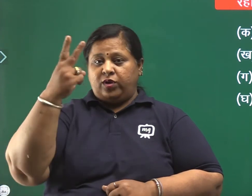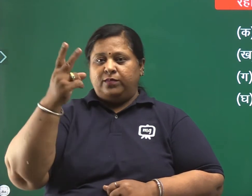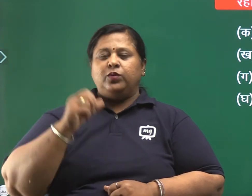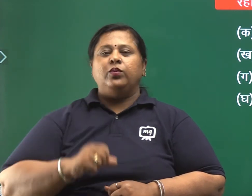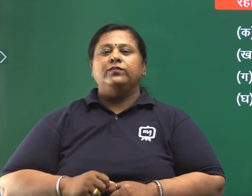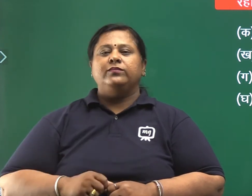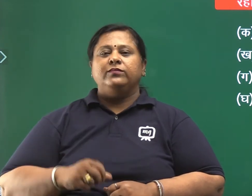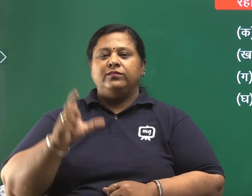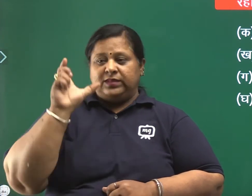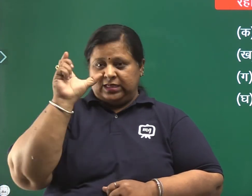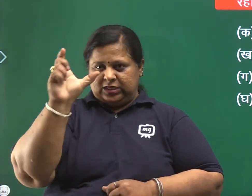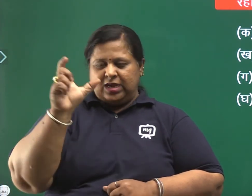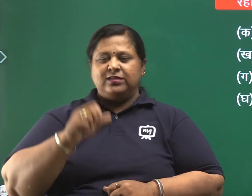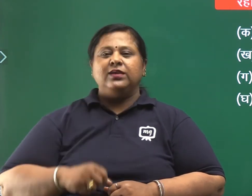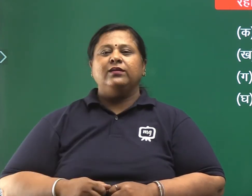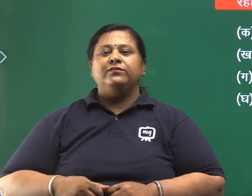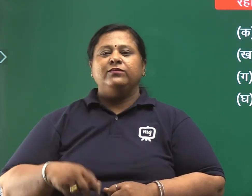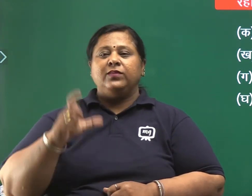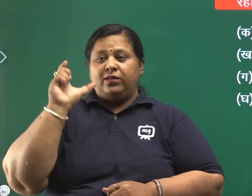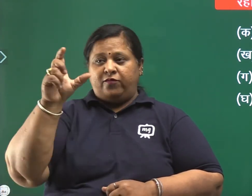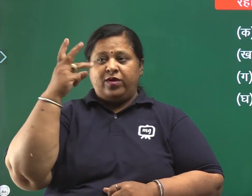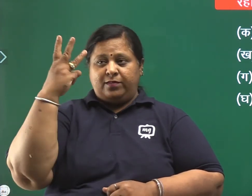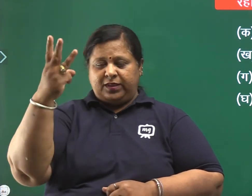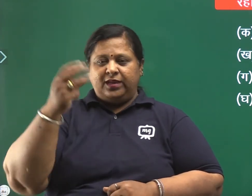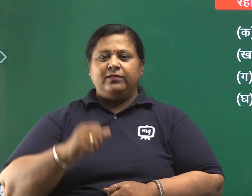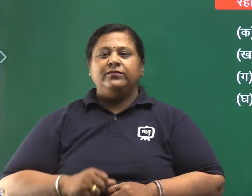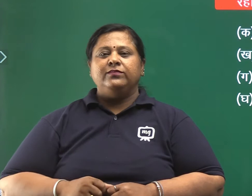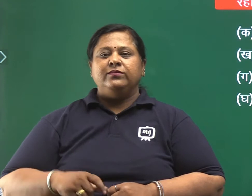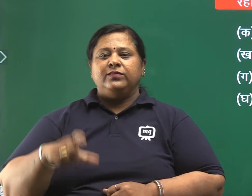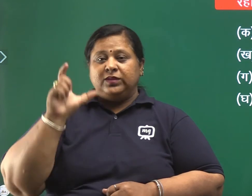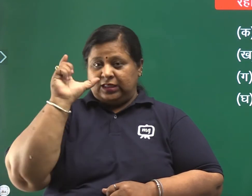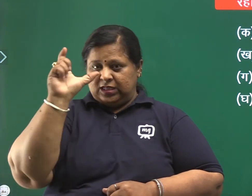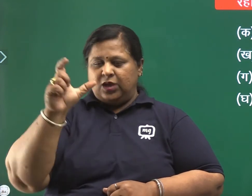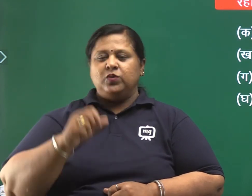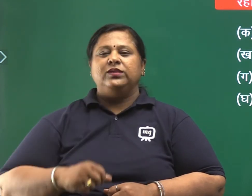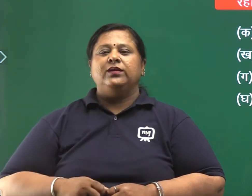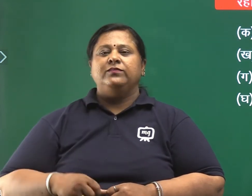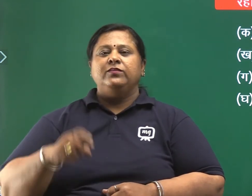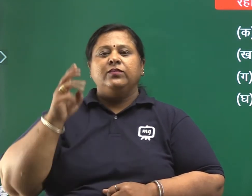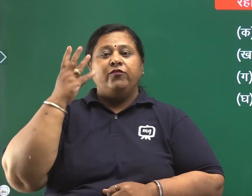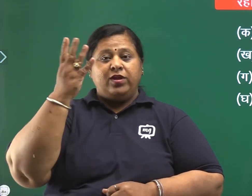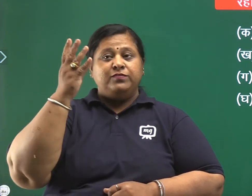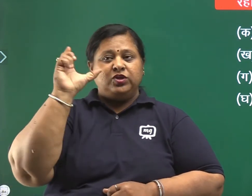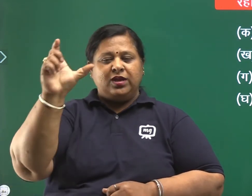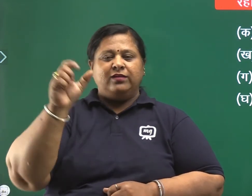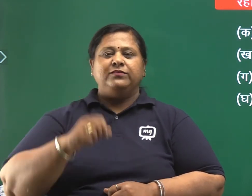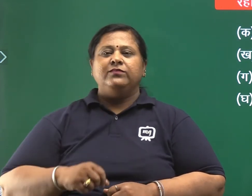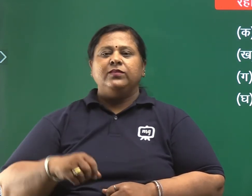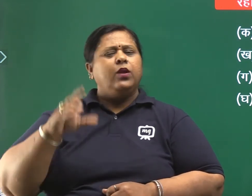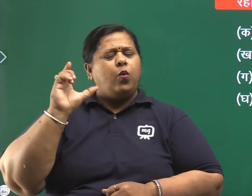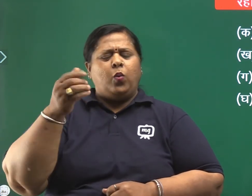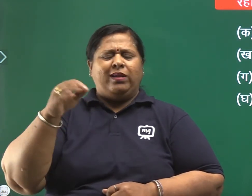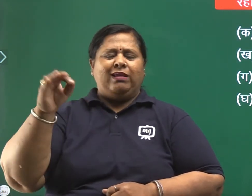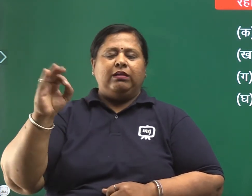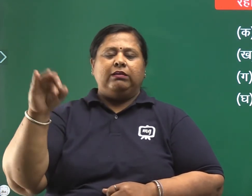2 चांद से, विकल्प 3 तारों से, या विकल्प 4 कोई